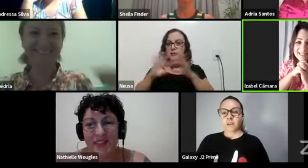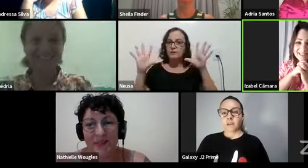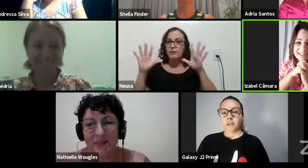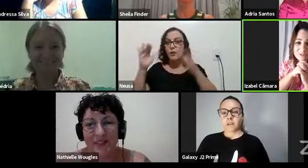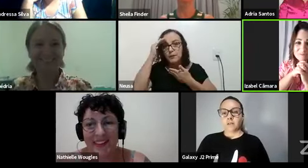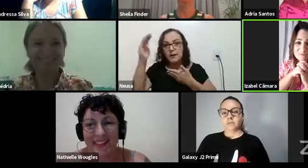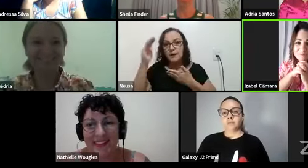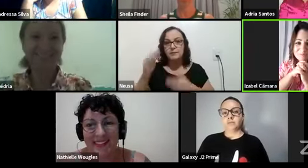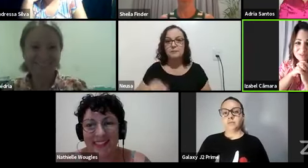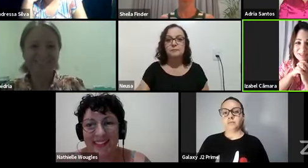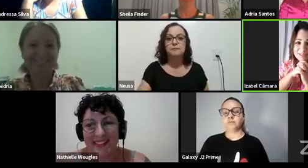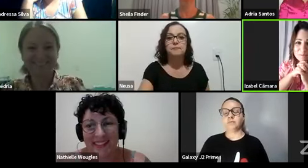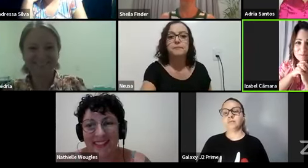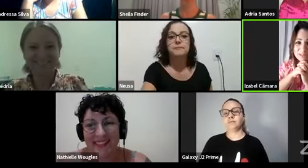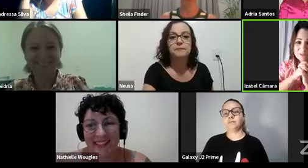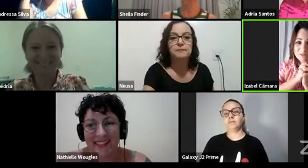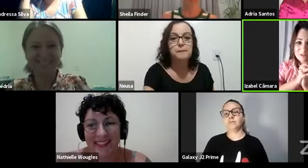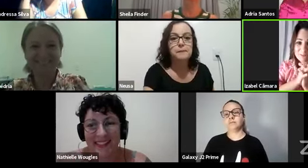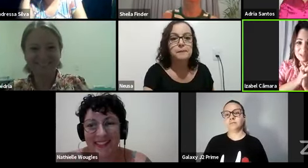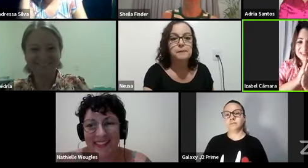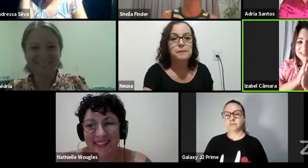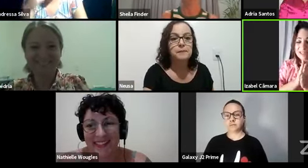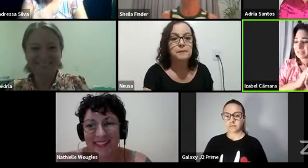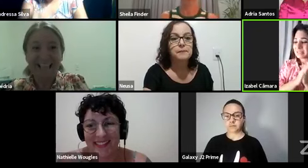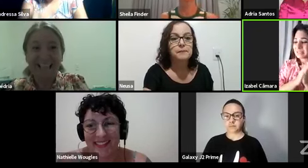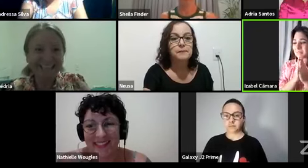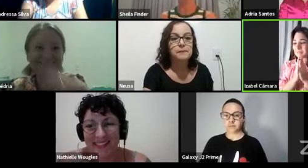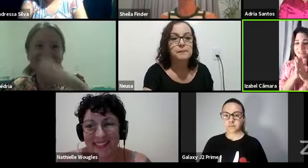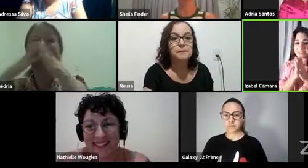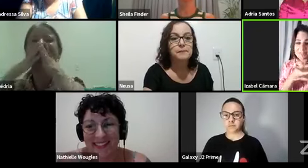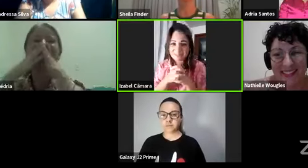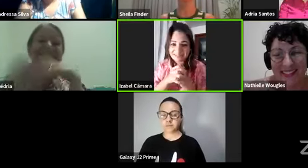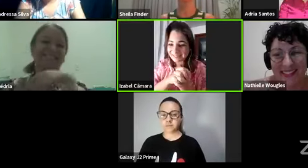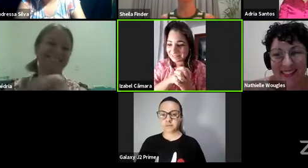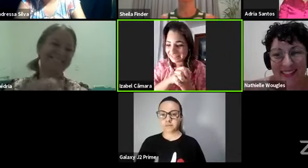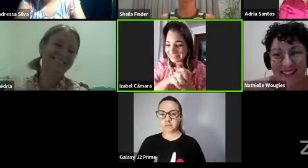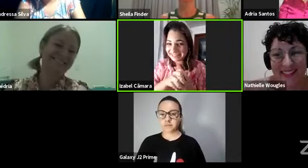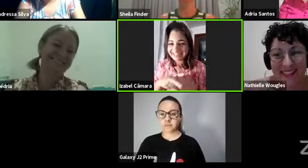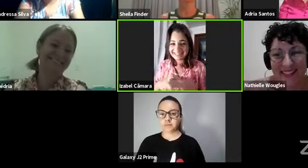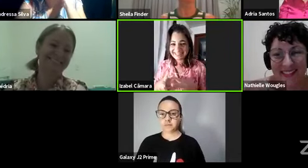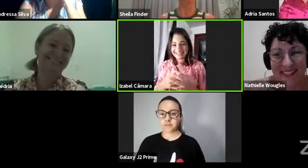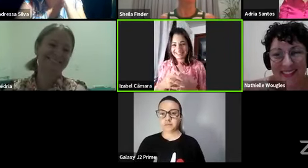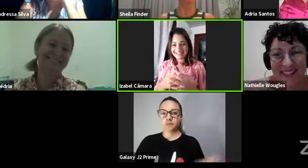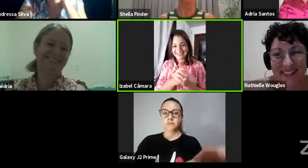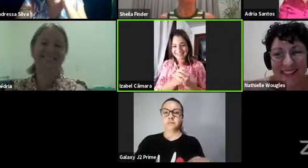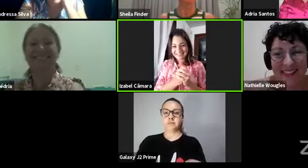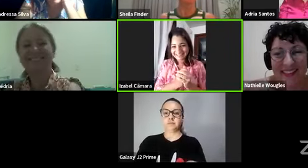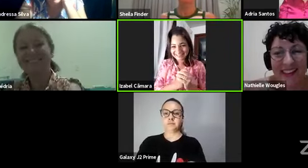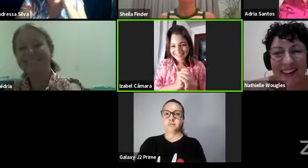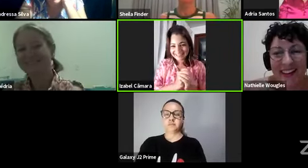Excelente, Guedria. Foi nossa, um banho de informação aqui para todas nós. Adorei.